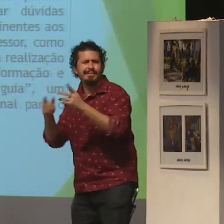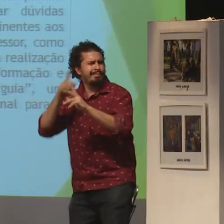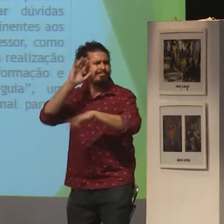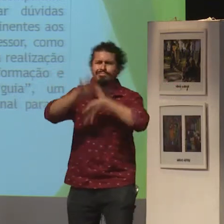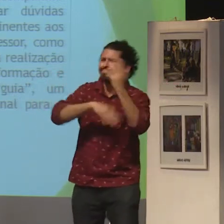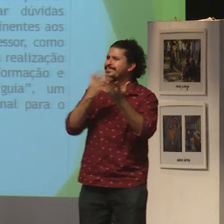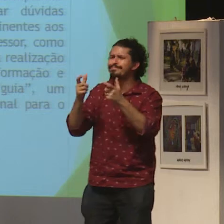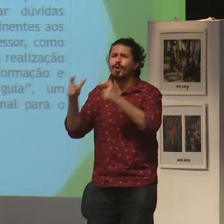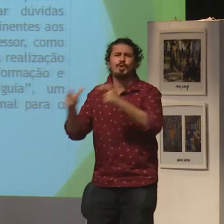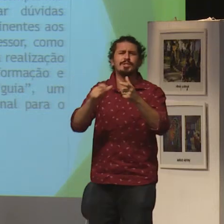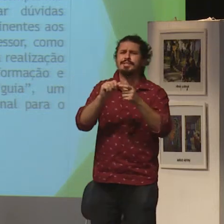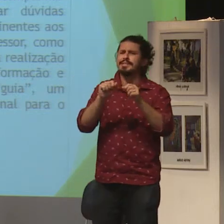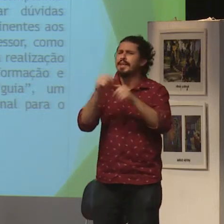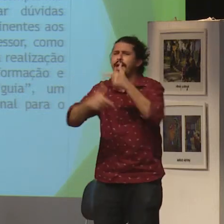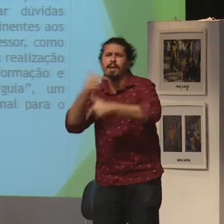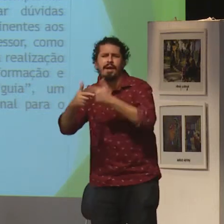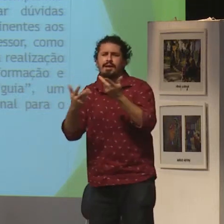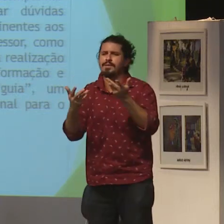está aquela atividade, onde é que vai ser feito aquele